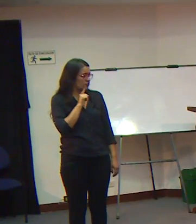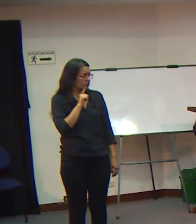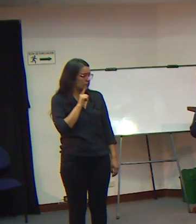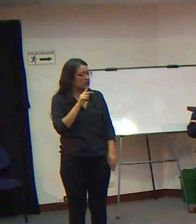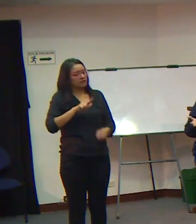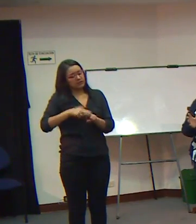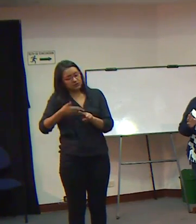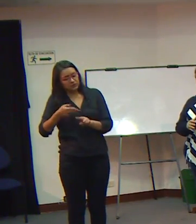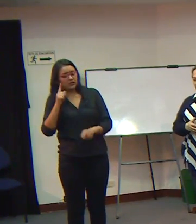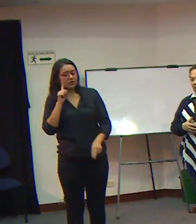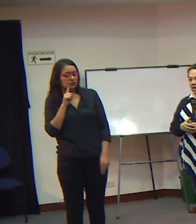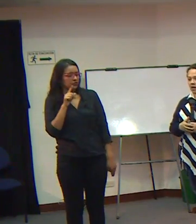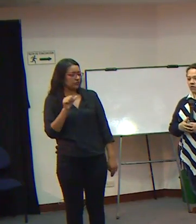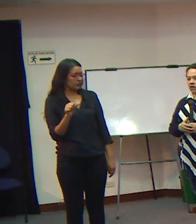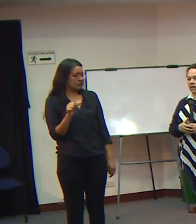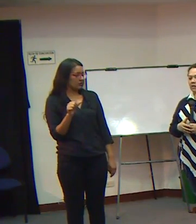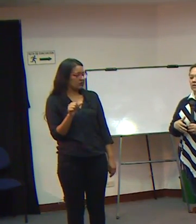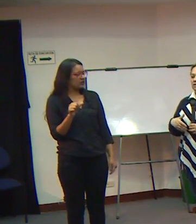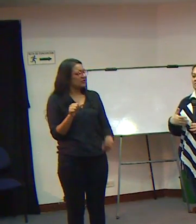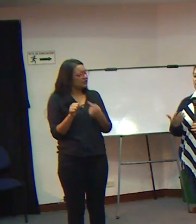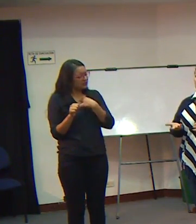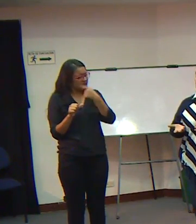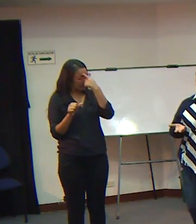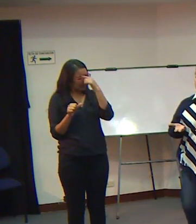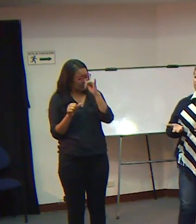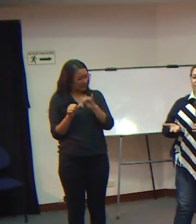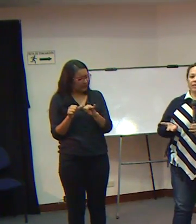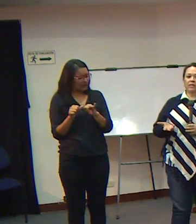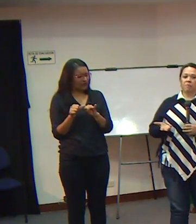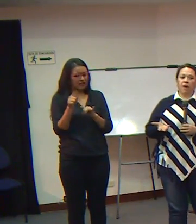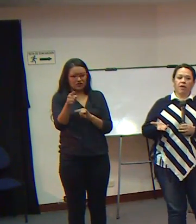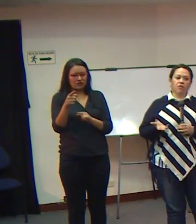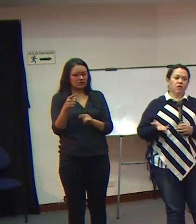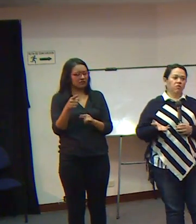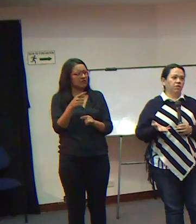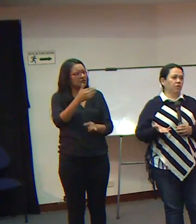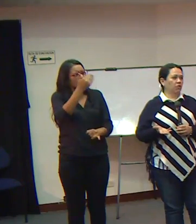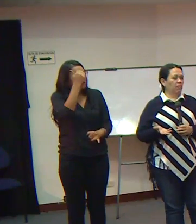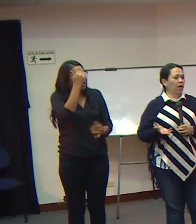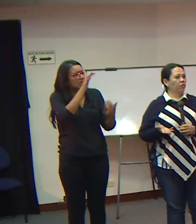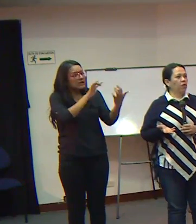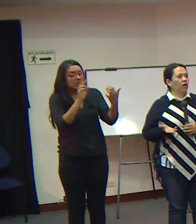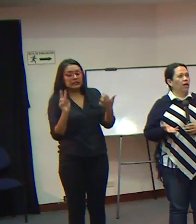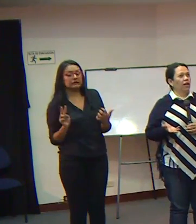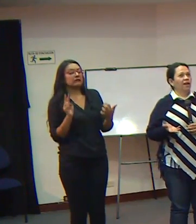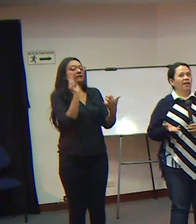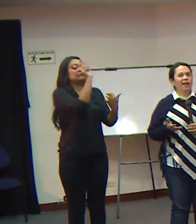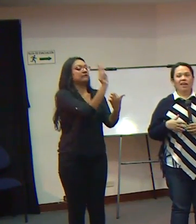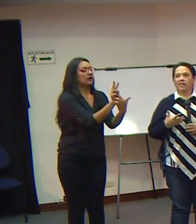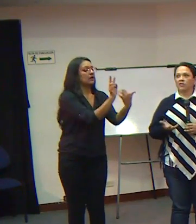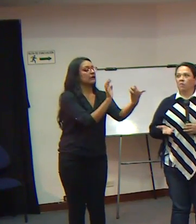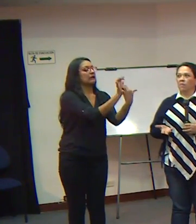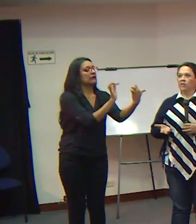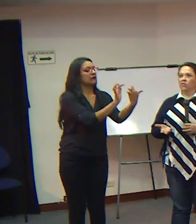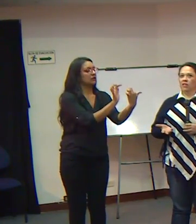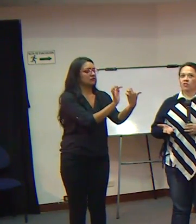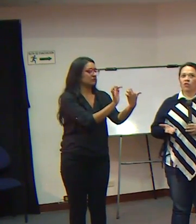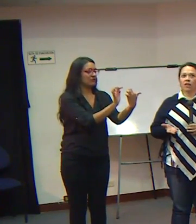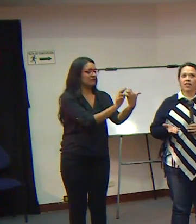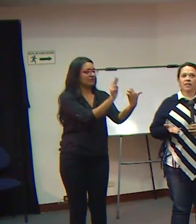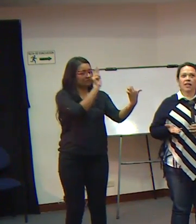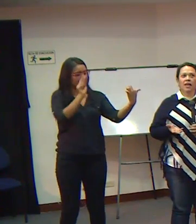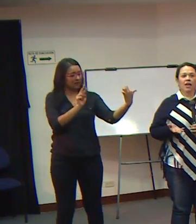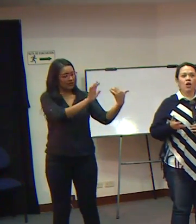una sobrina sorda. Y creo que si bien no han participado del conflicto armado, ellas como